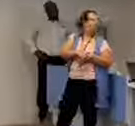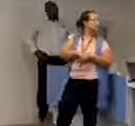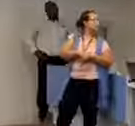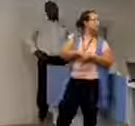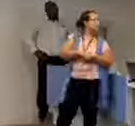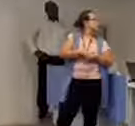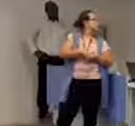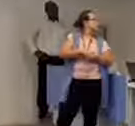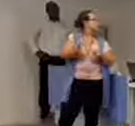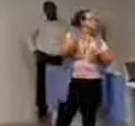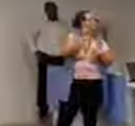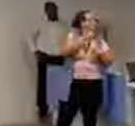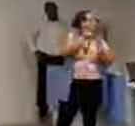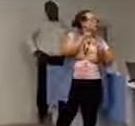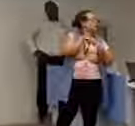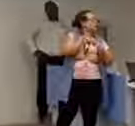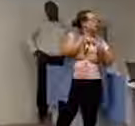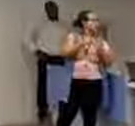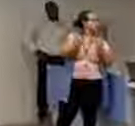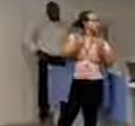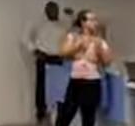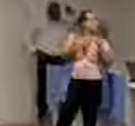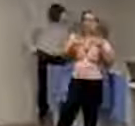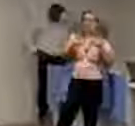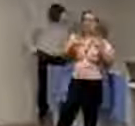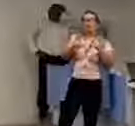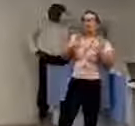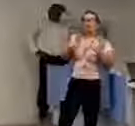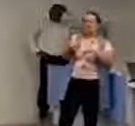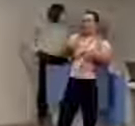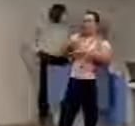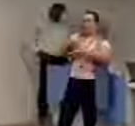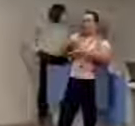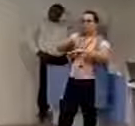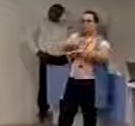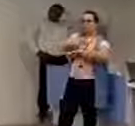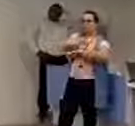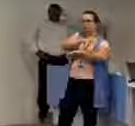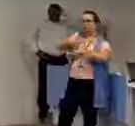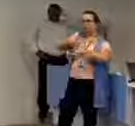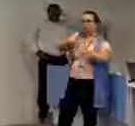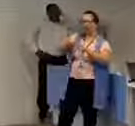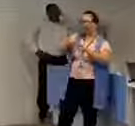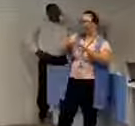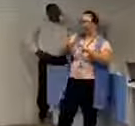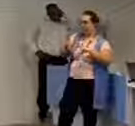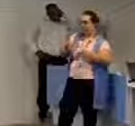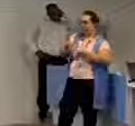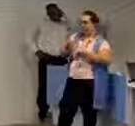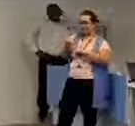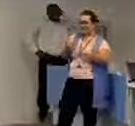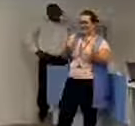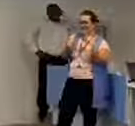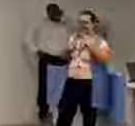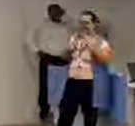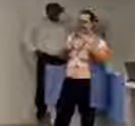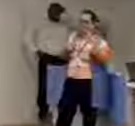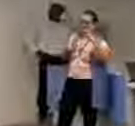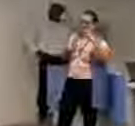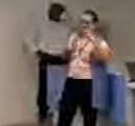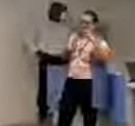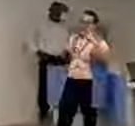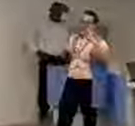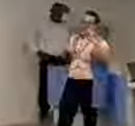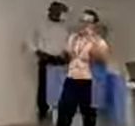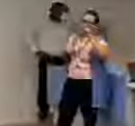de paletizar meu material durante meu horário de trabalho. Eu vou fazendo, vou projetando, vou extraindo no topsoil, né, Progress,